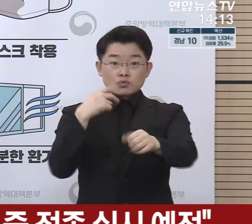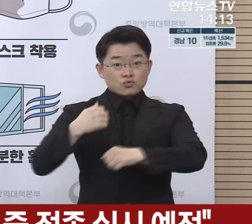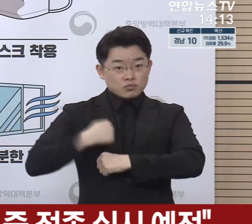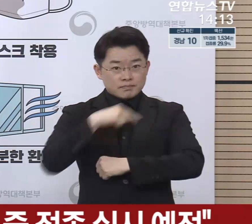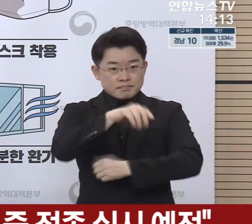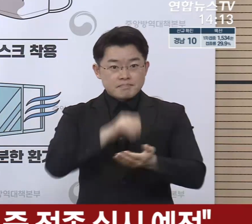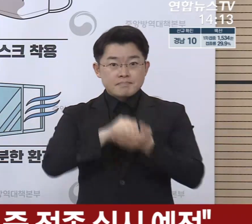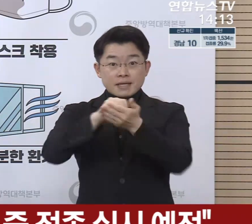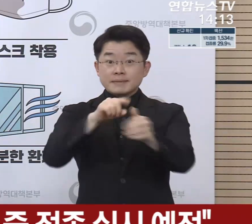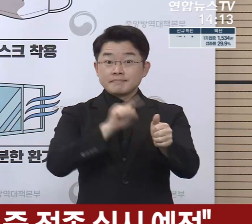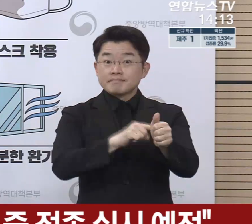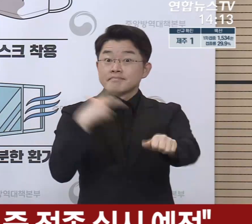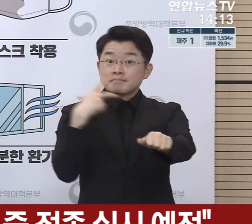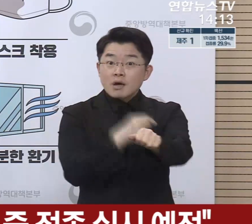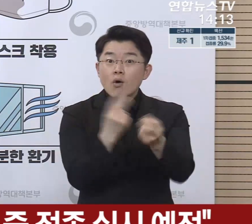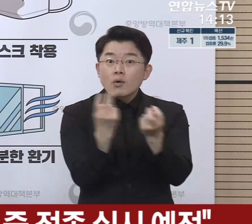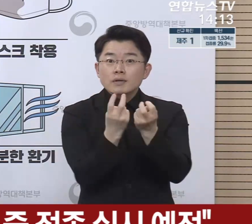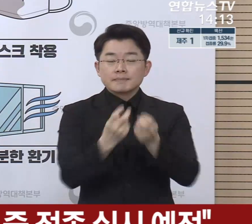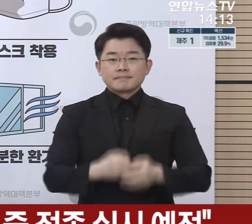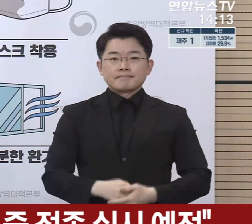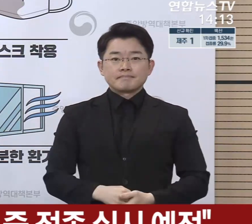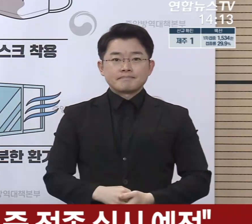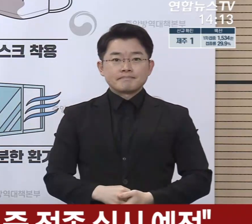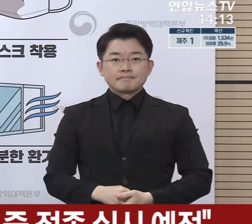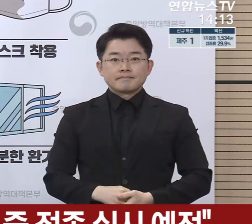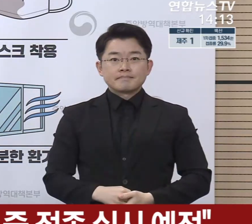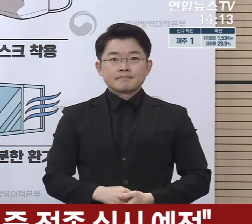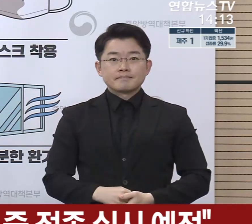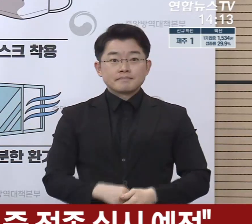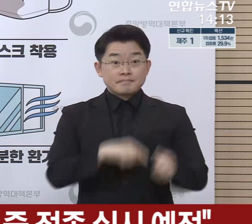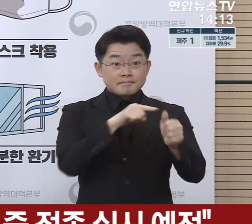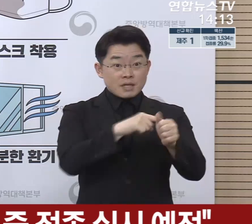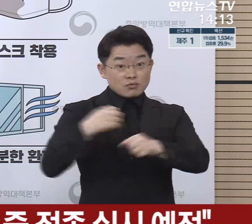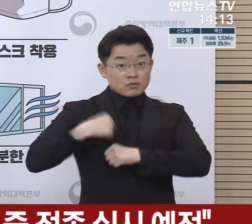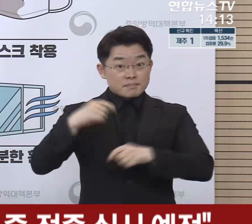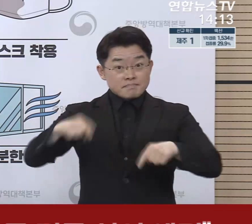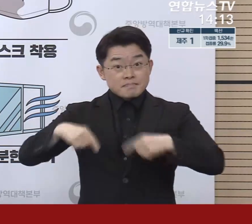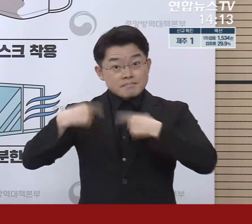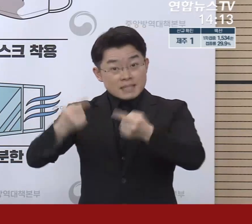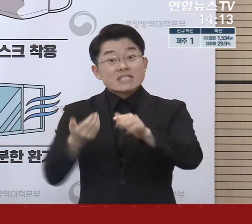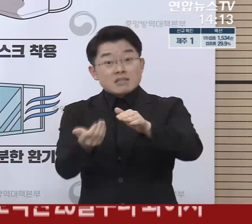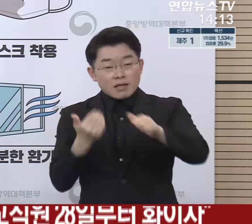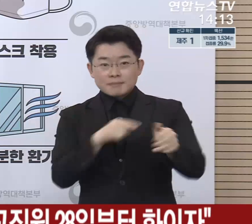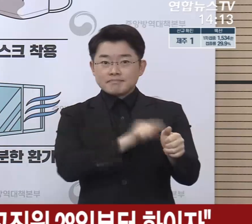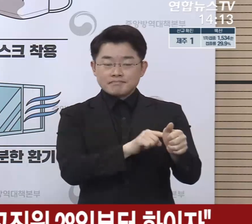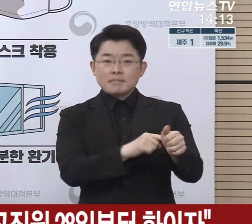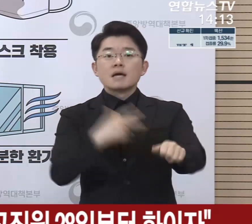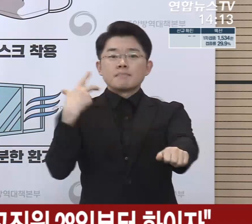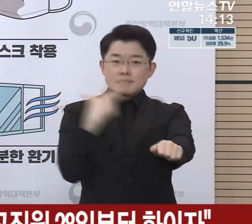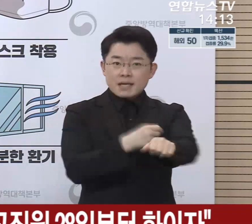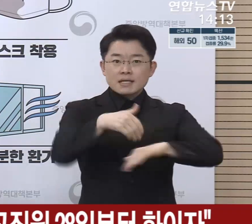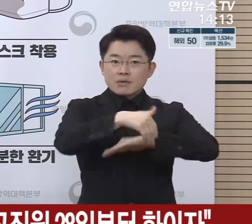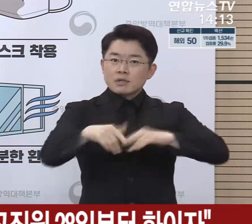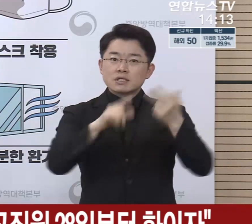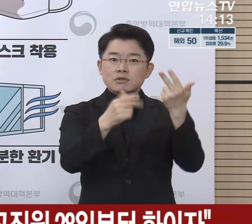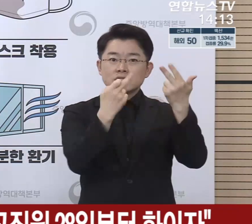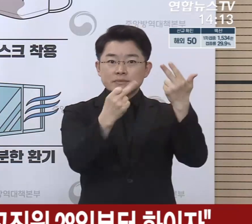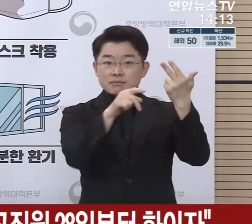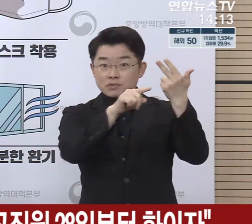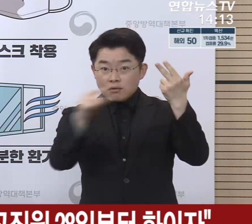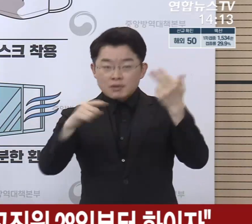공백 방지를 위해서 입영장병에 대해서 입대하기 전에 예방접종을 7월